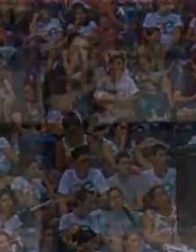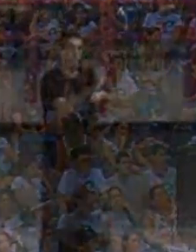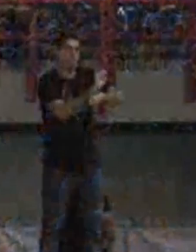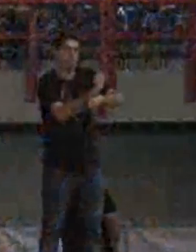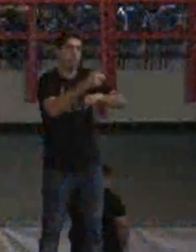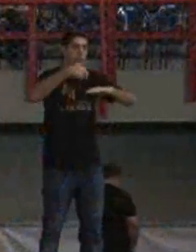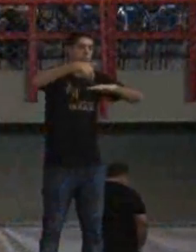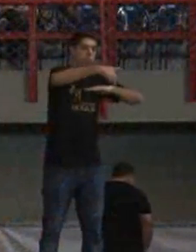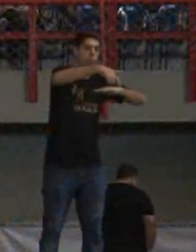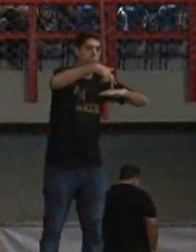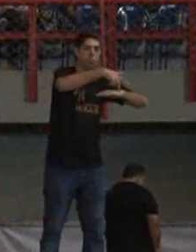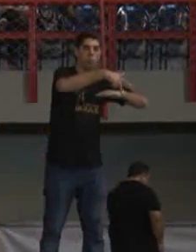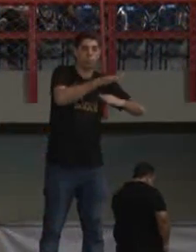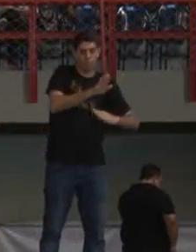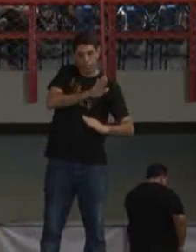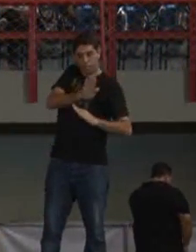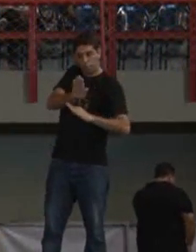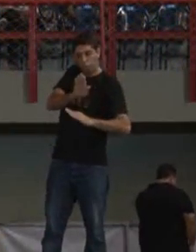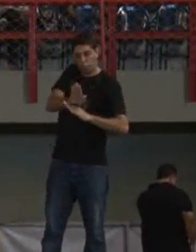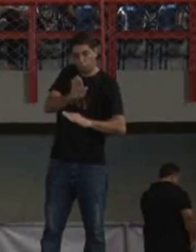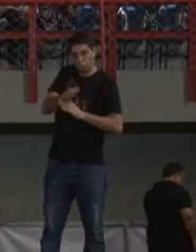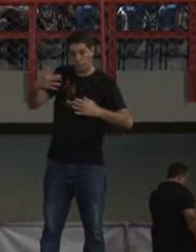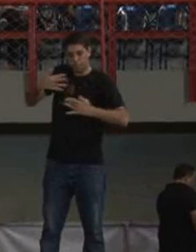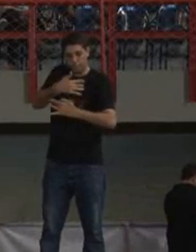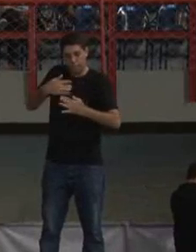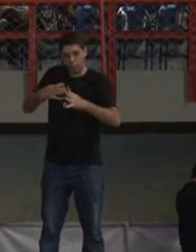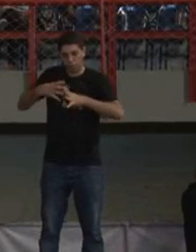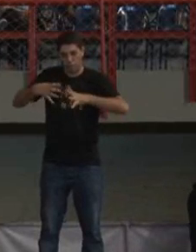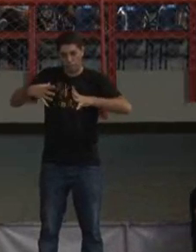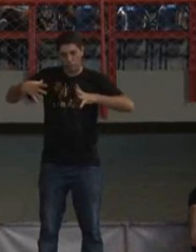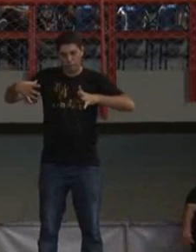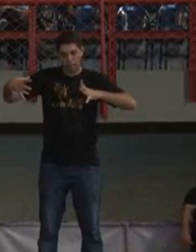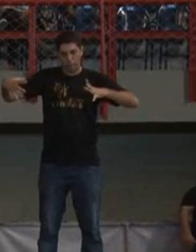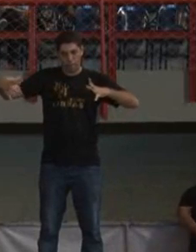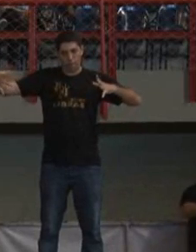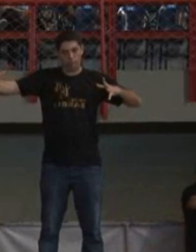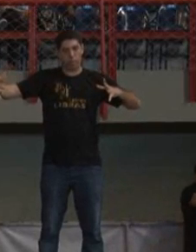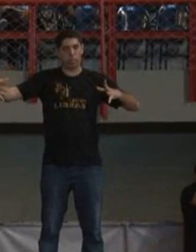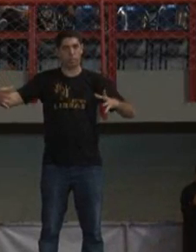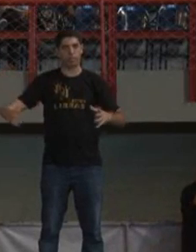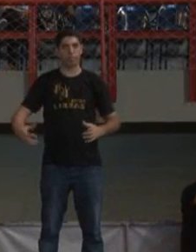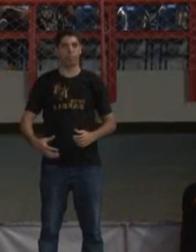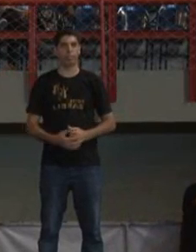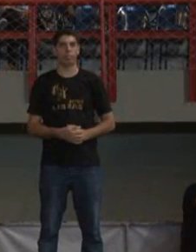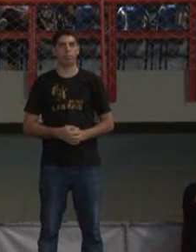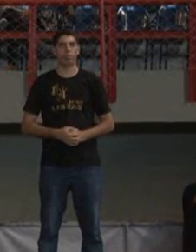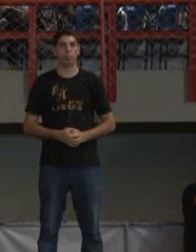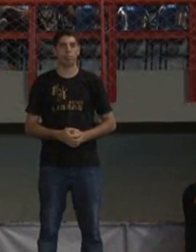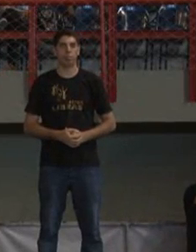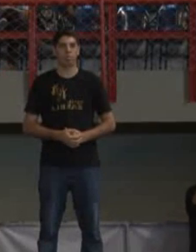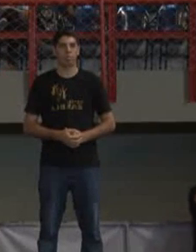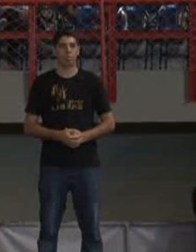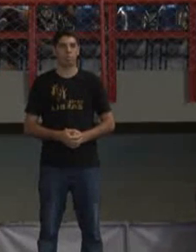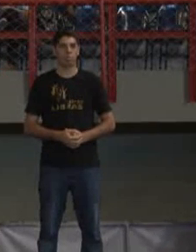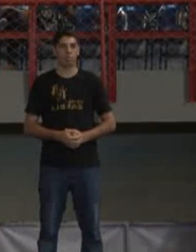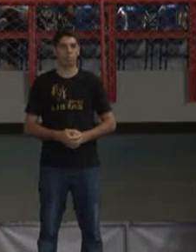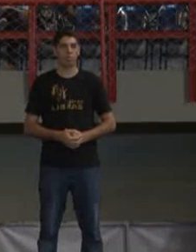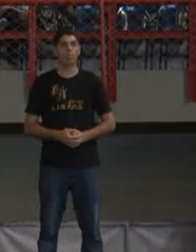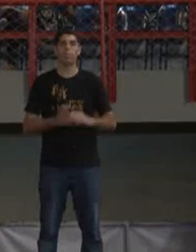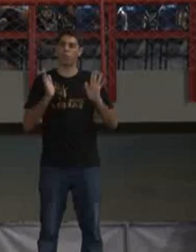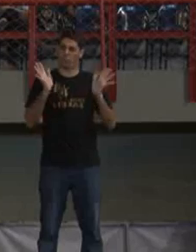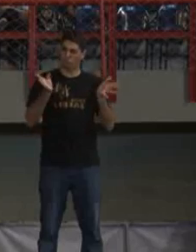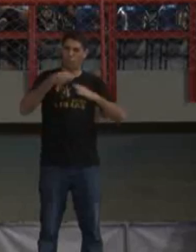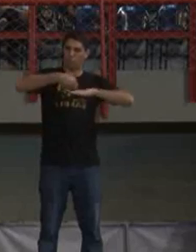em favor do crescimento urbano. Vamos cumprir nosso papel? Agora já foi. Viu, Fábio? Recado